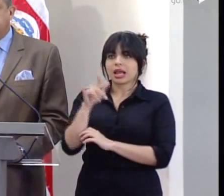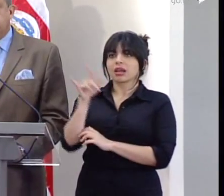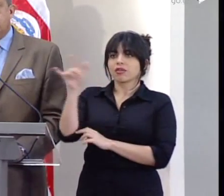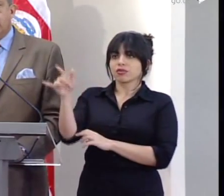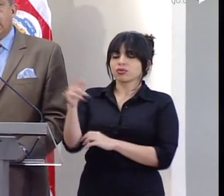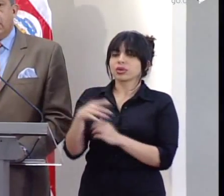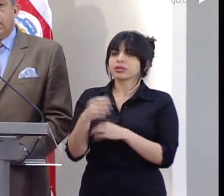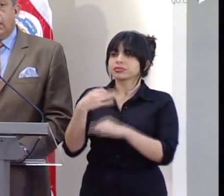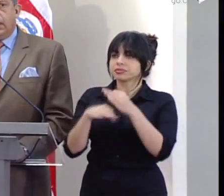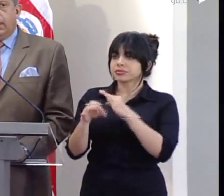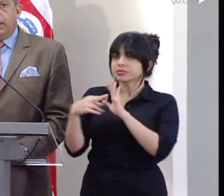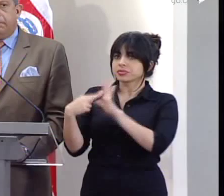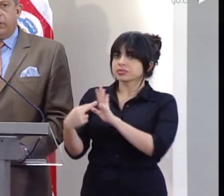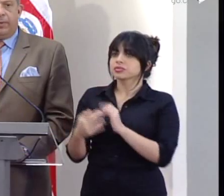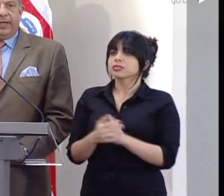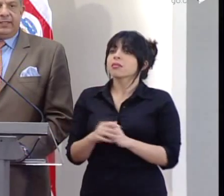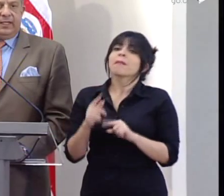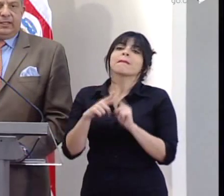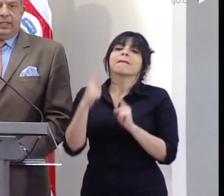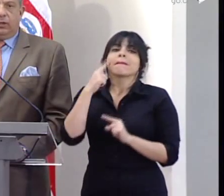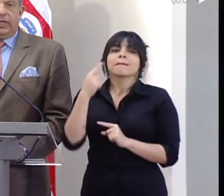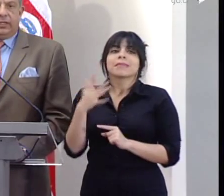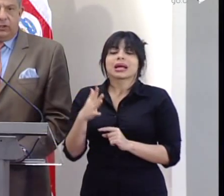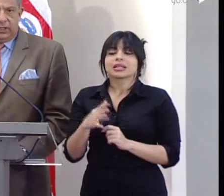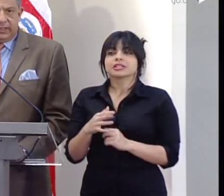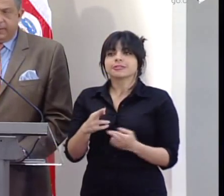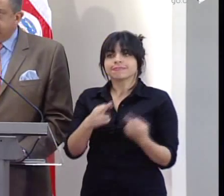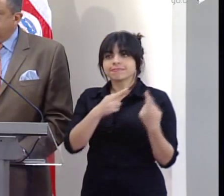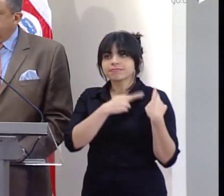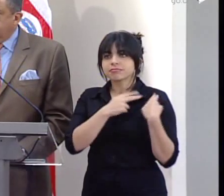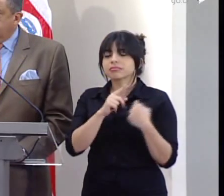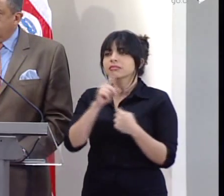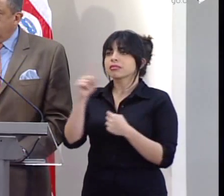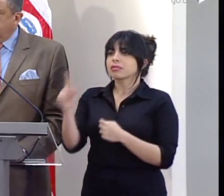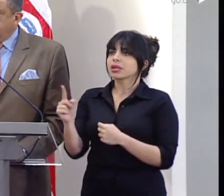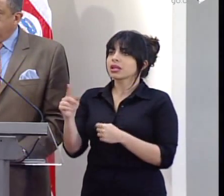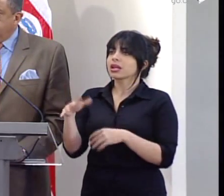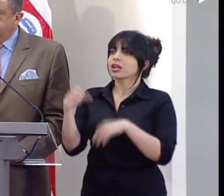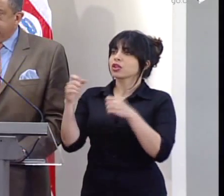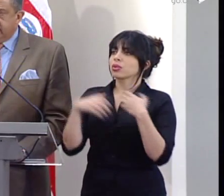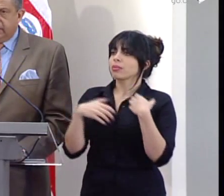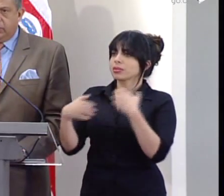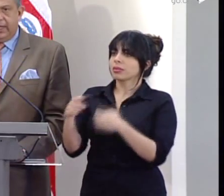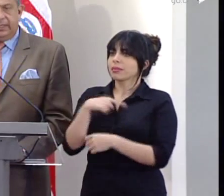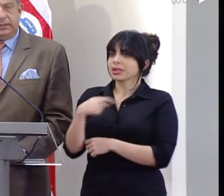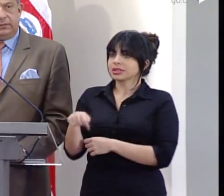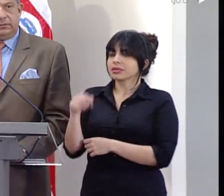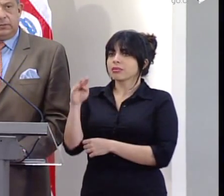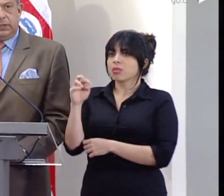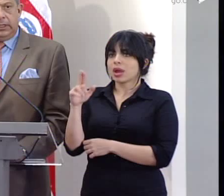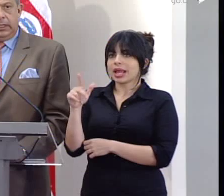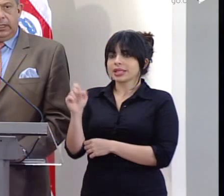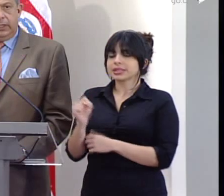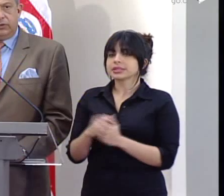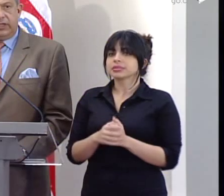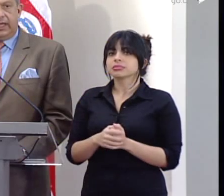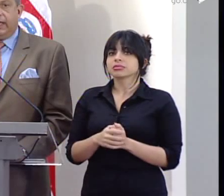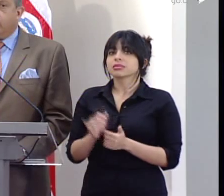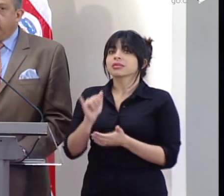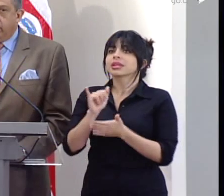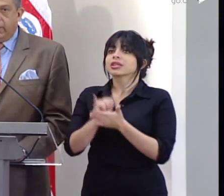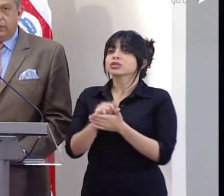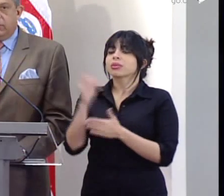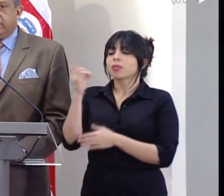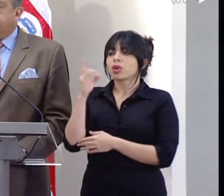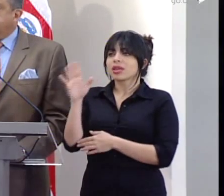Chacón. Pero me parece de entera obligación estar presente en la toma de posesión del presidente Morales. Eso está